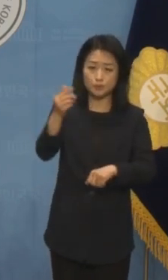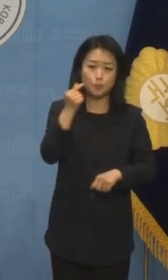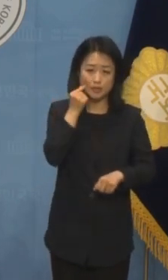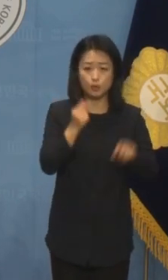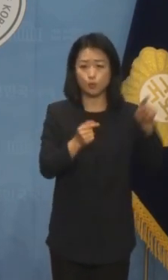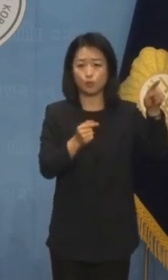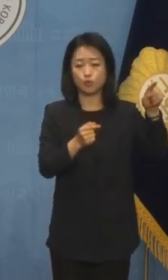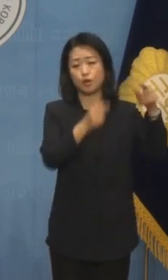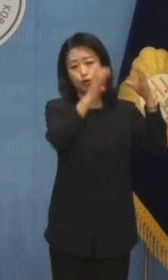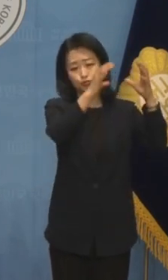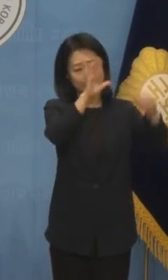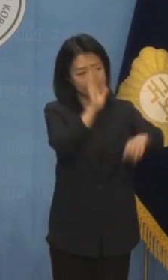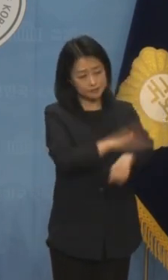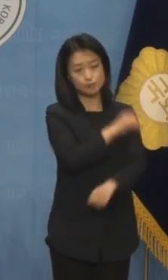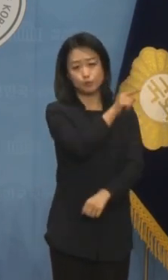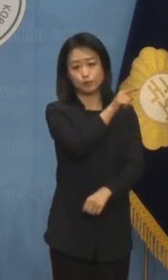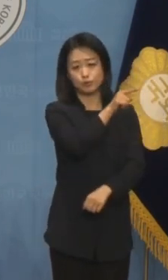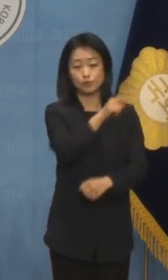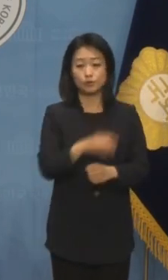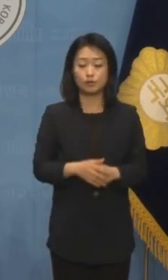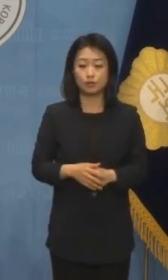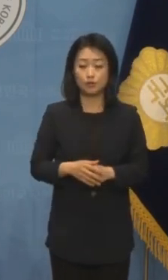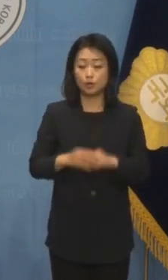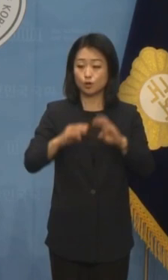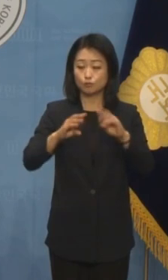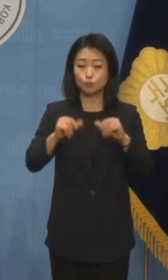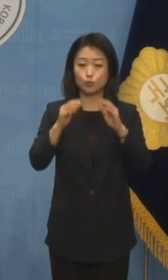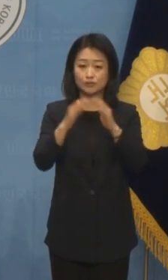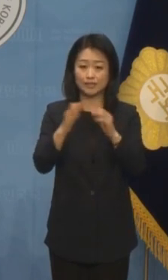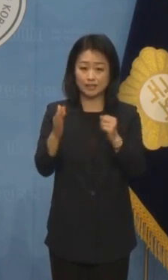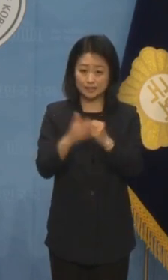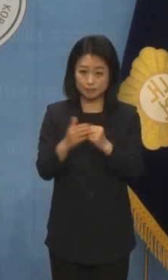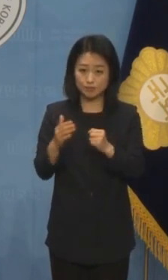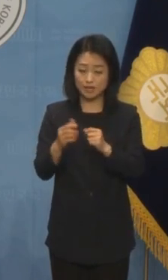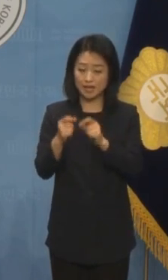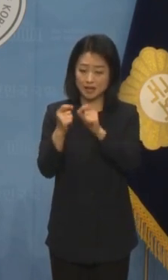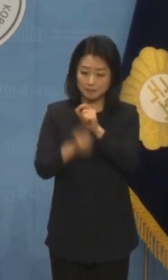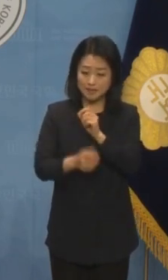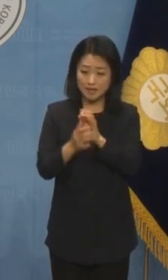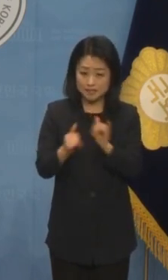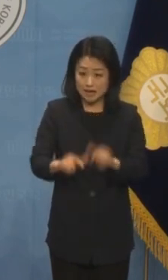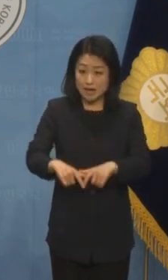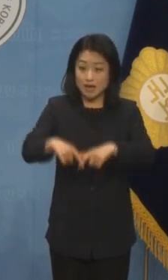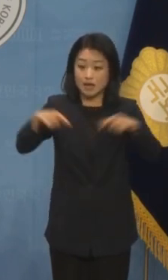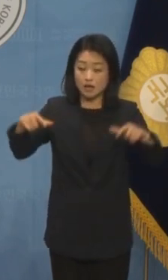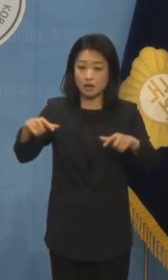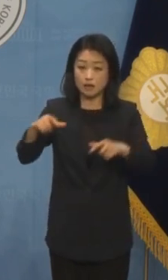않고 잘못된 부동산 정책으로 피해 입은 자들을 양산했음에도 불구하고